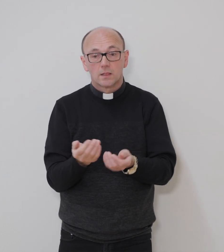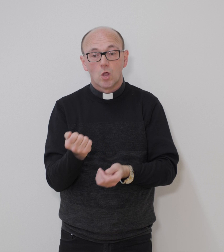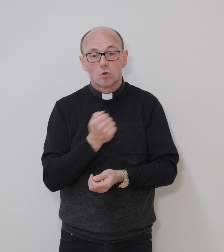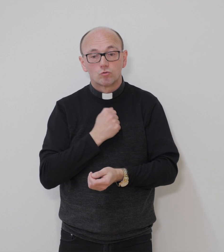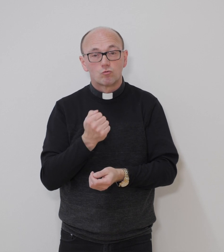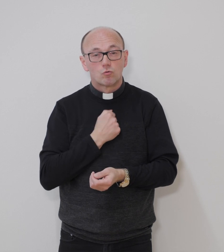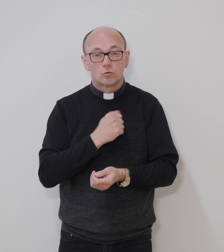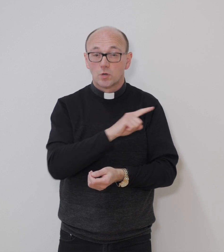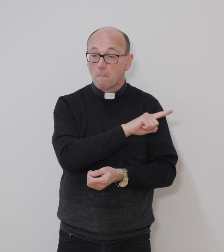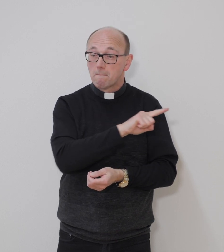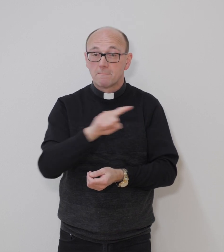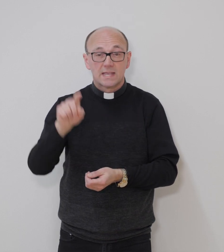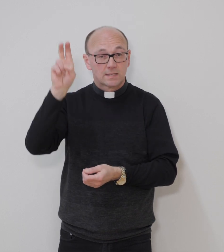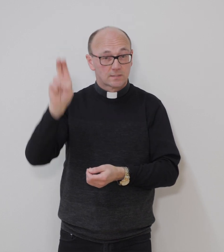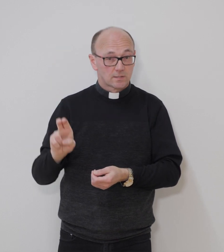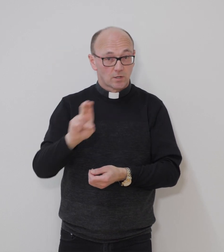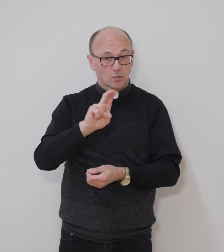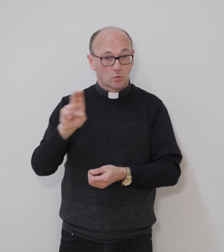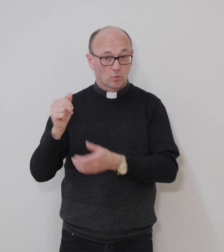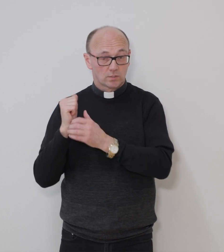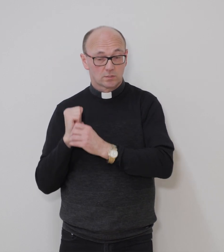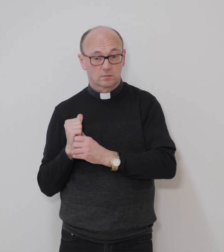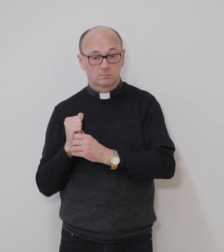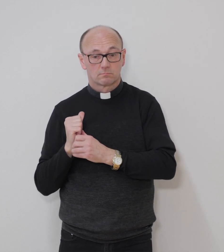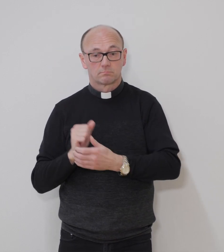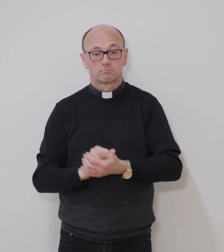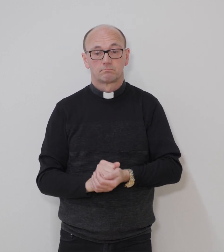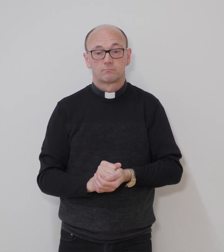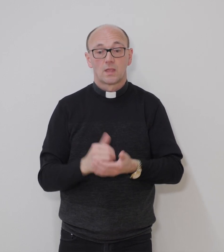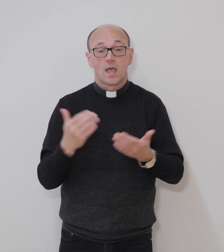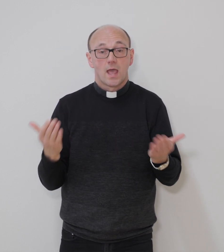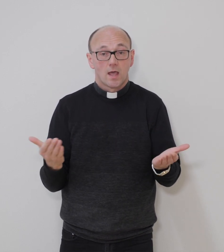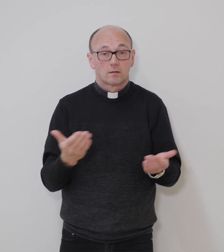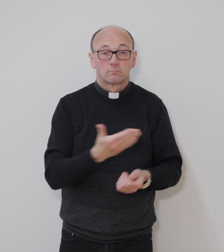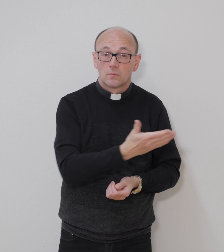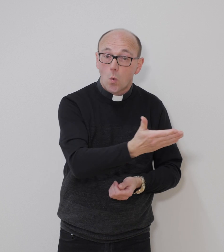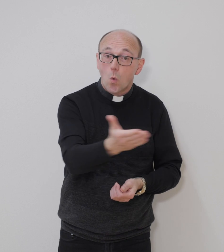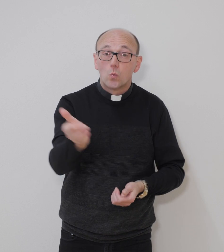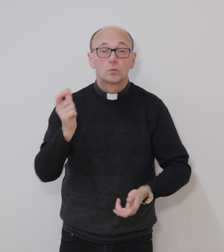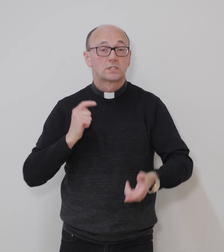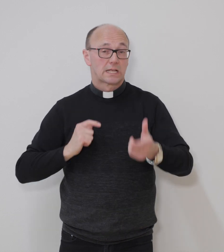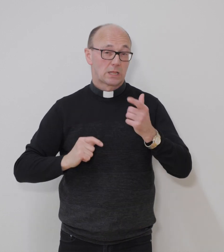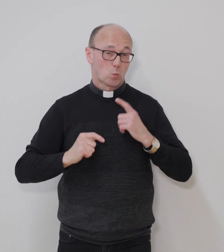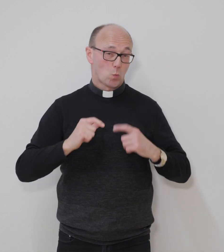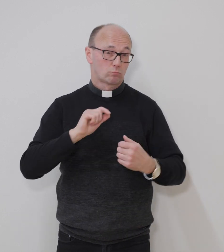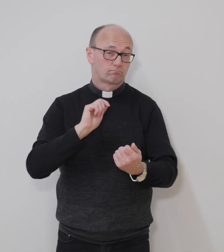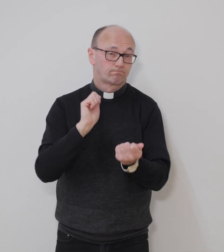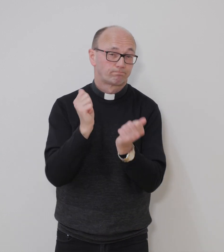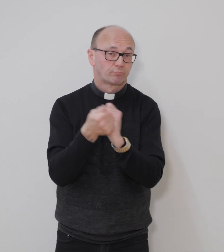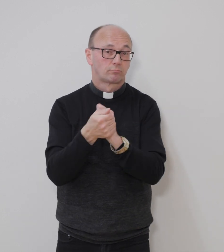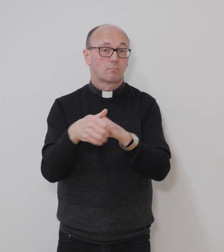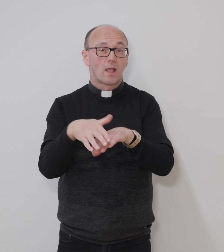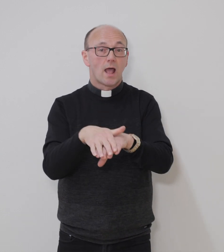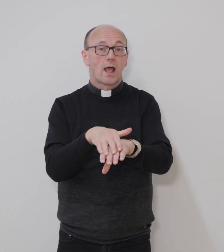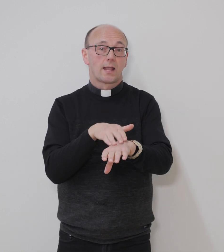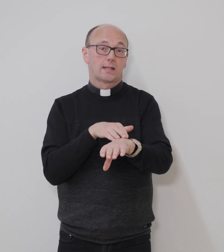Stamm. Herr Jesus, wende unsere Not zum